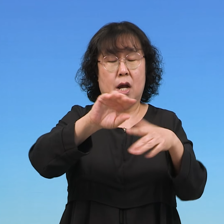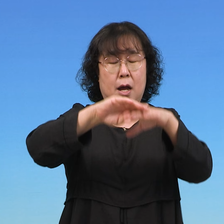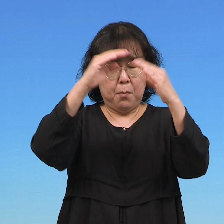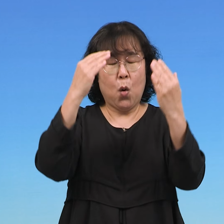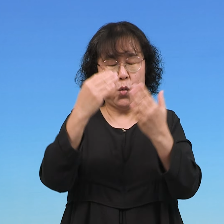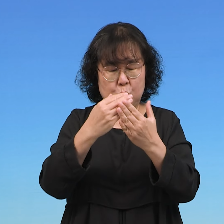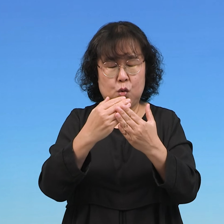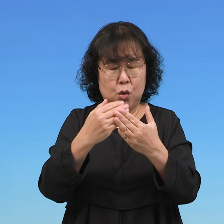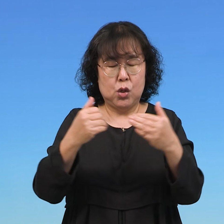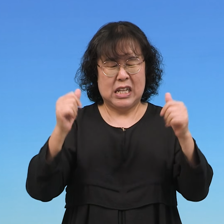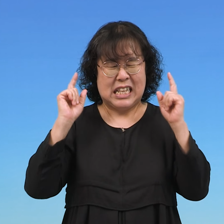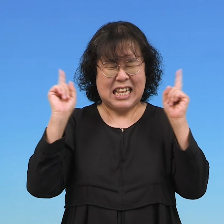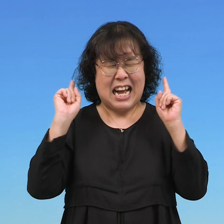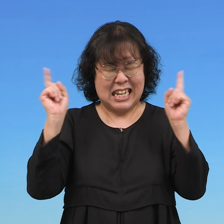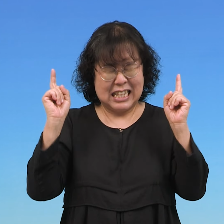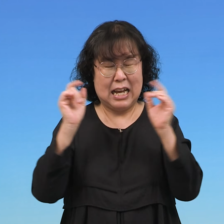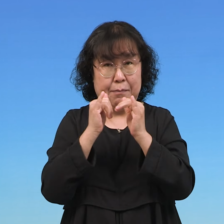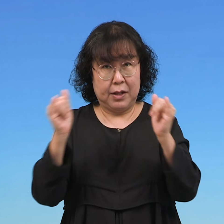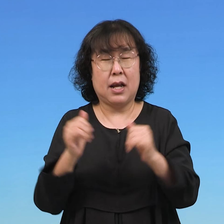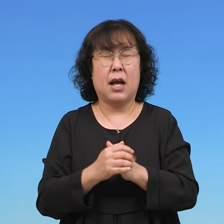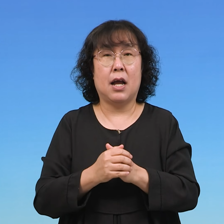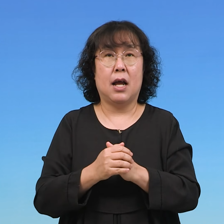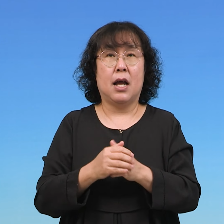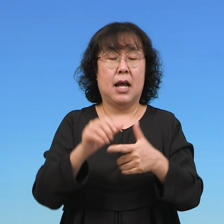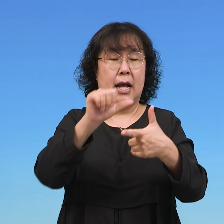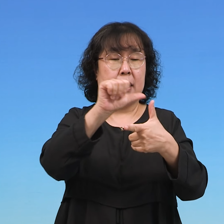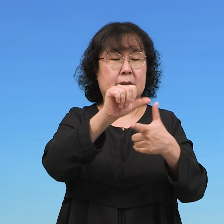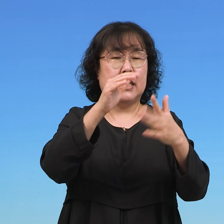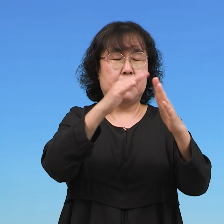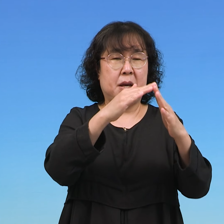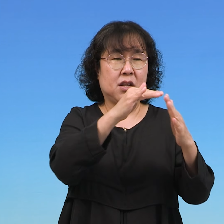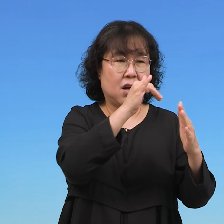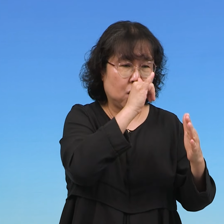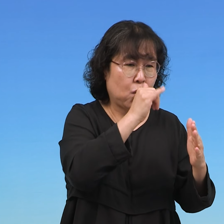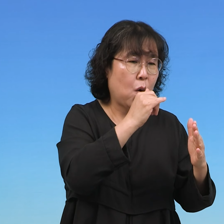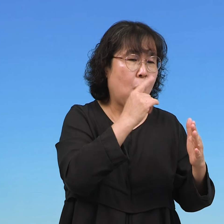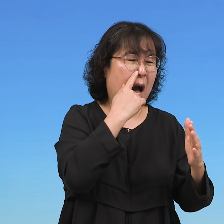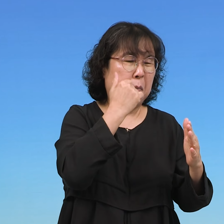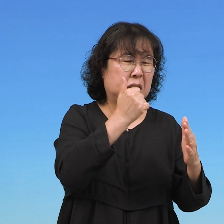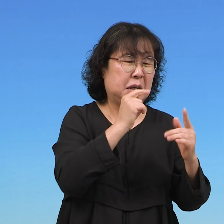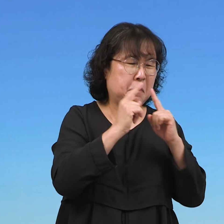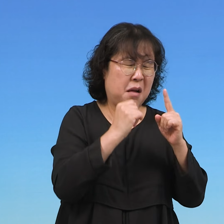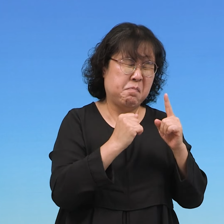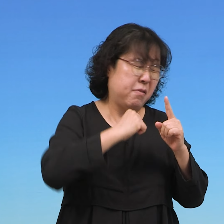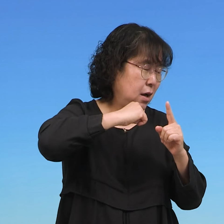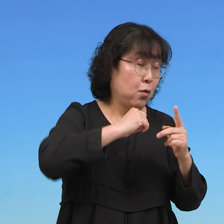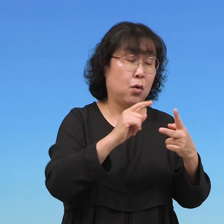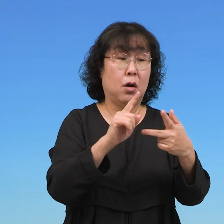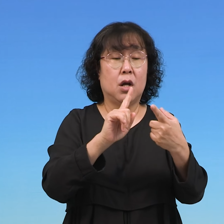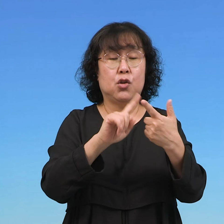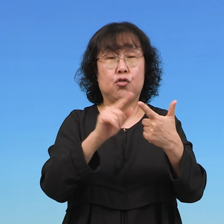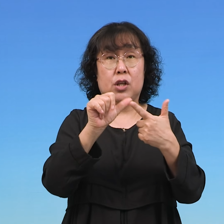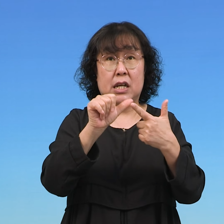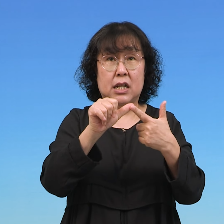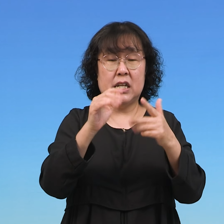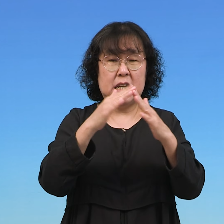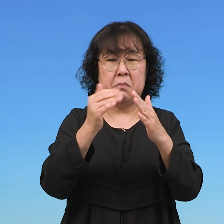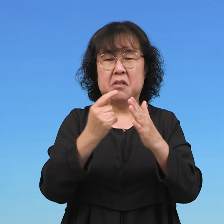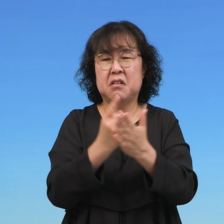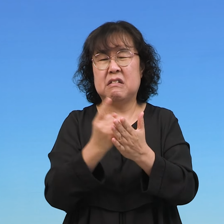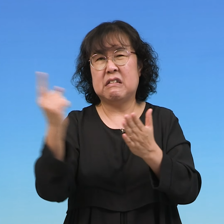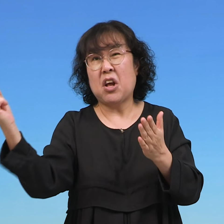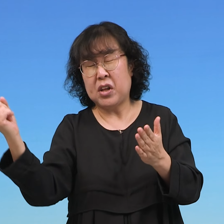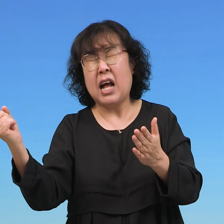하고 집에서 뭉개는 탕자, 가출한 탕자, 하여튼 다 탕자예요. 그래서 오늘 보면은